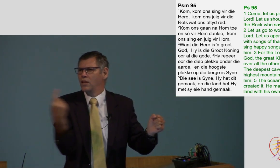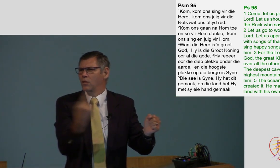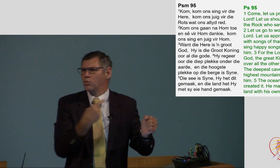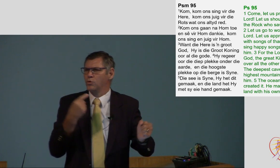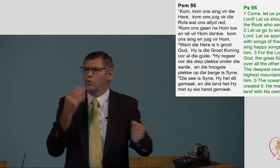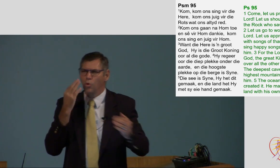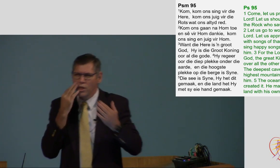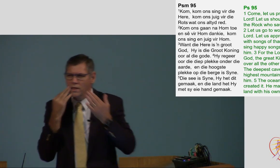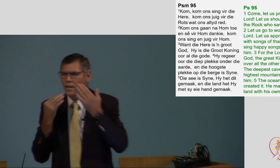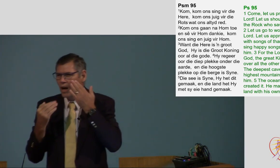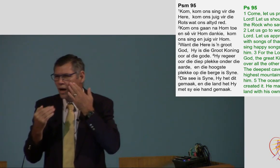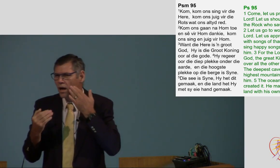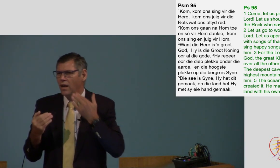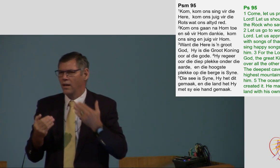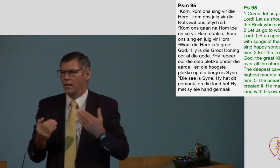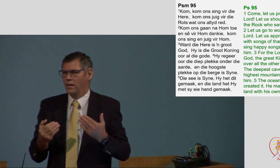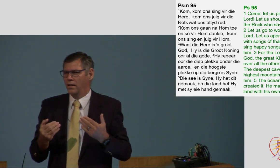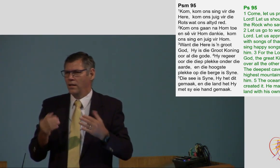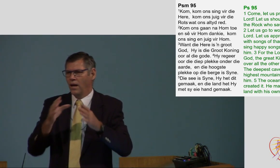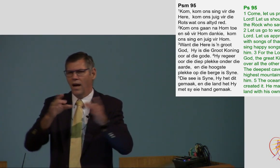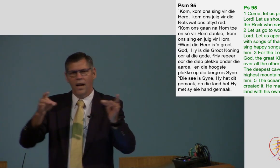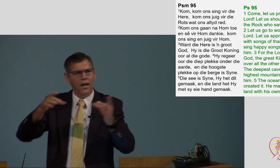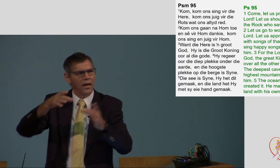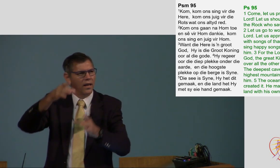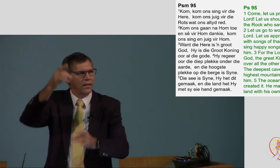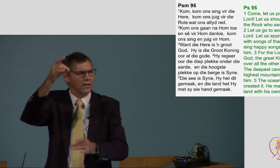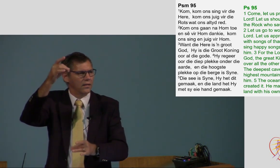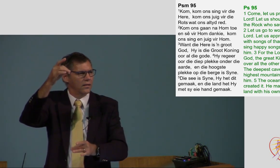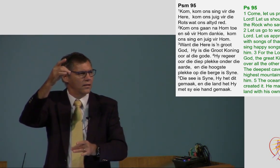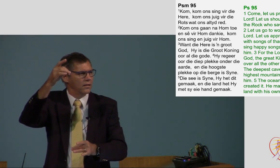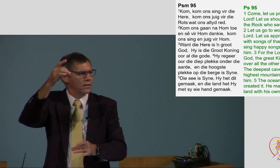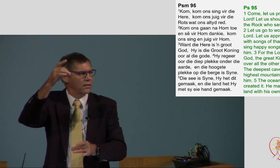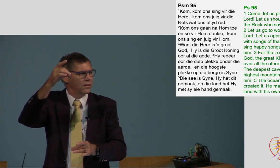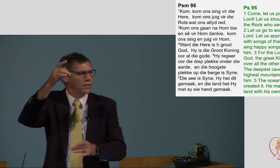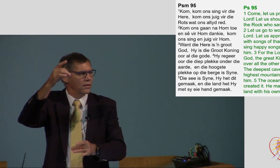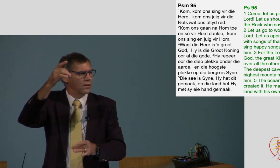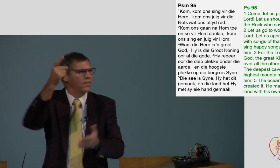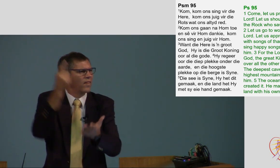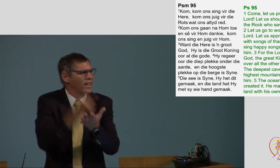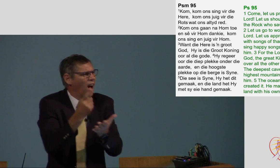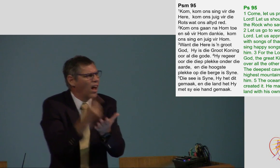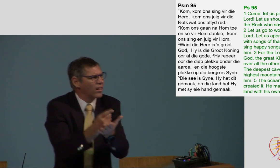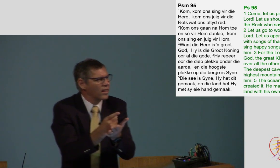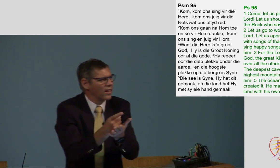ons trooster, Heilige Gees, wat altyd help.